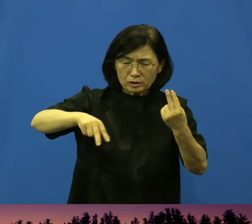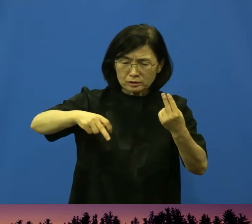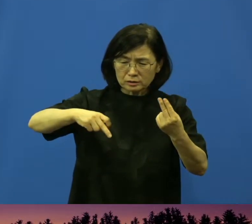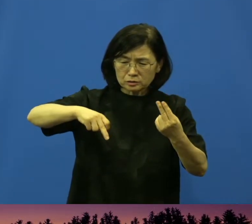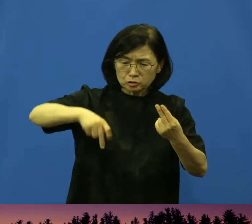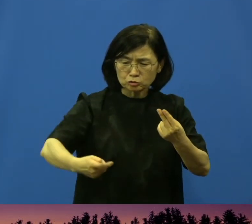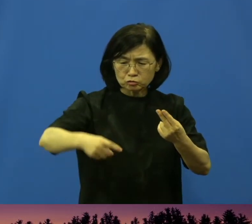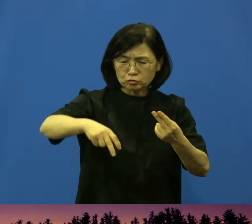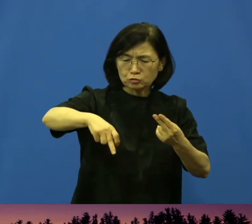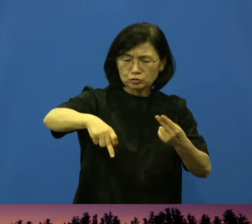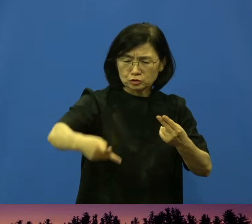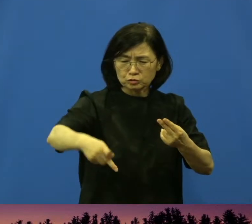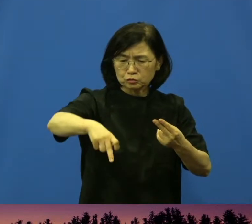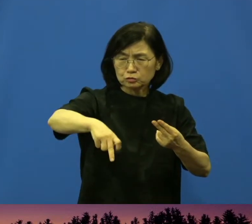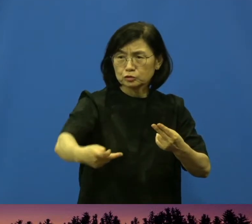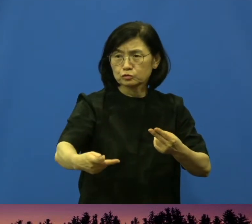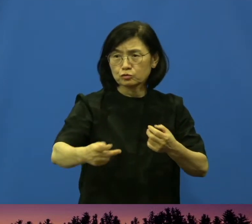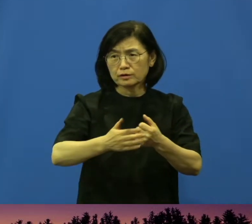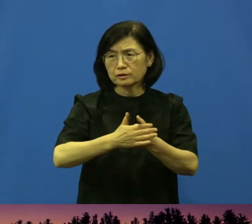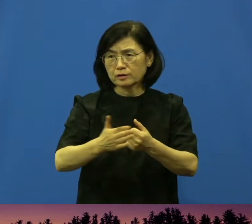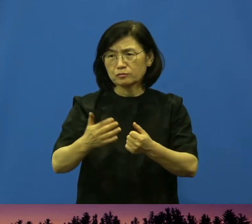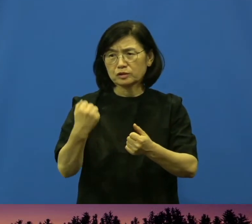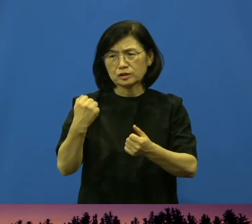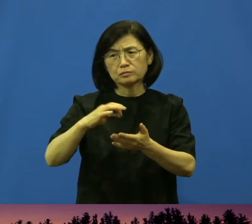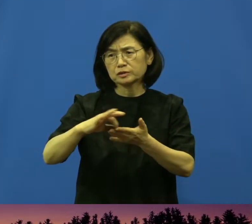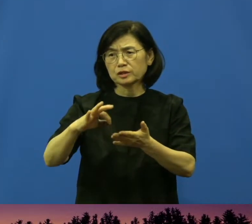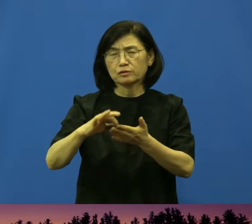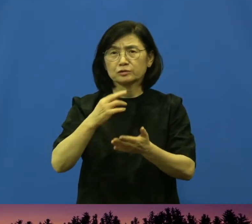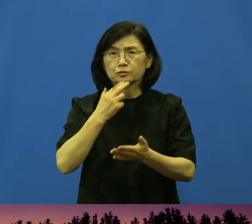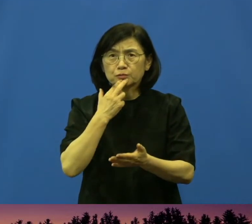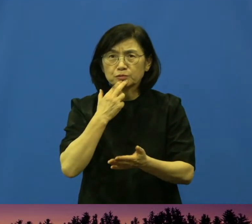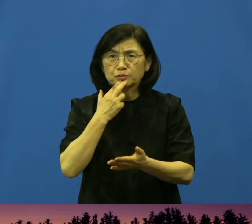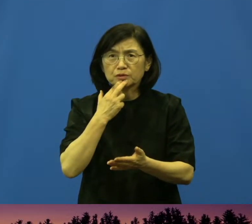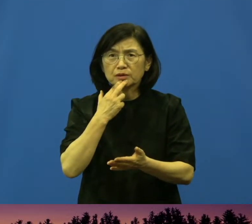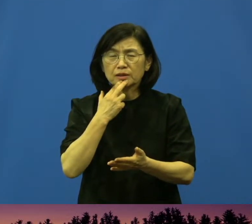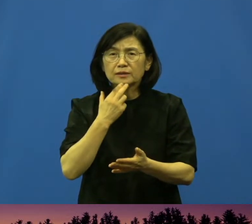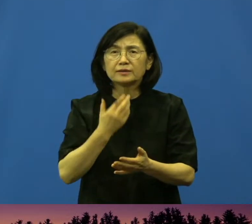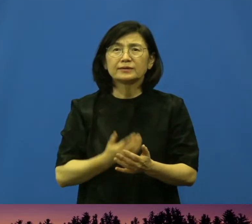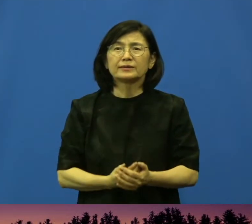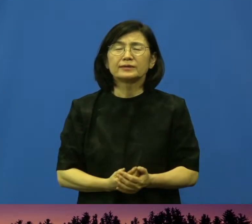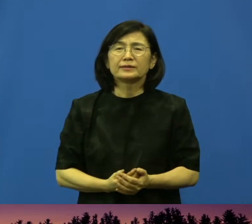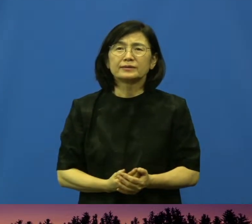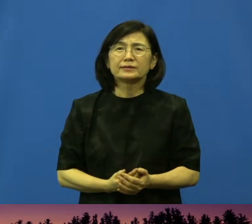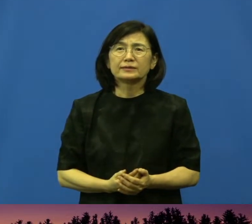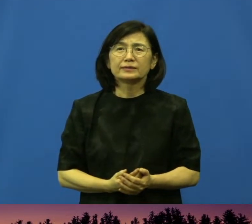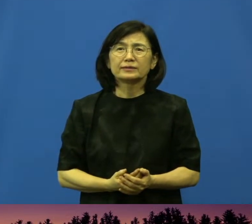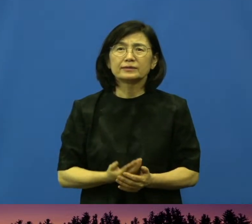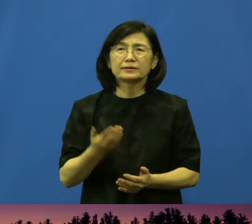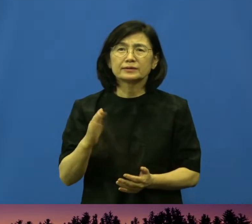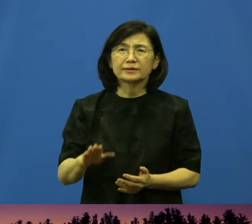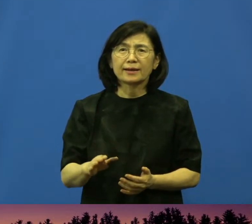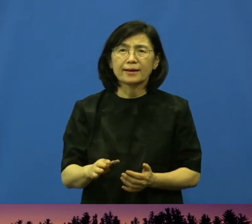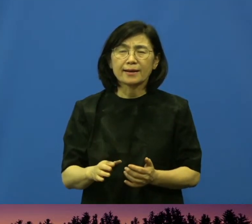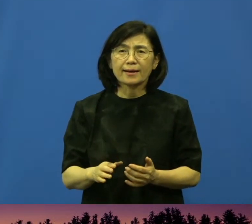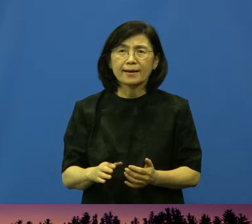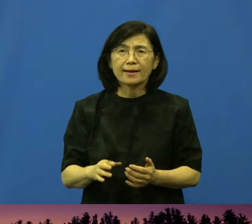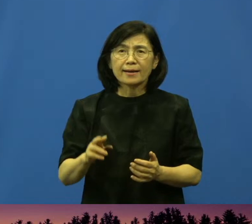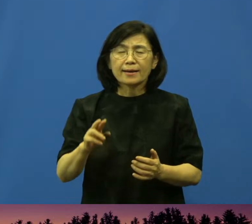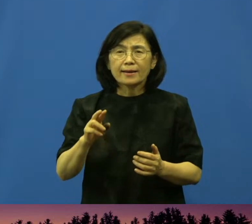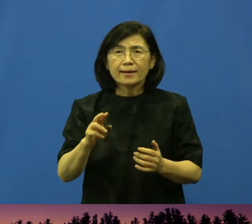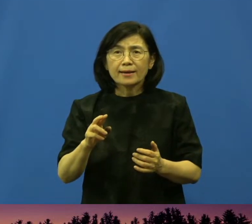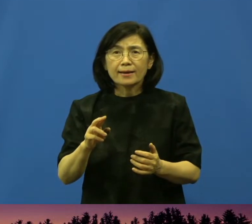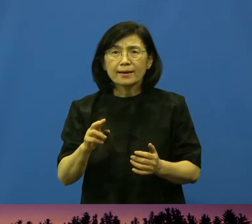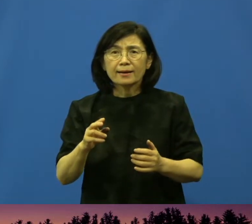보십시오. 이때 야곱이 하나님께 하는 모습을 보시죠. 26절이에요. 그가 이르되